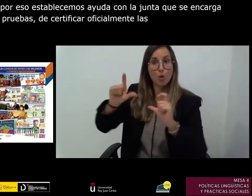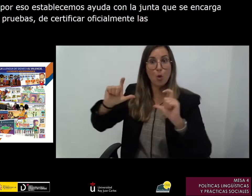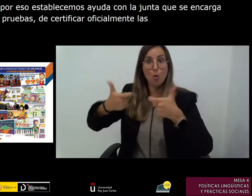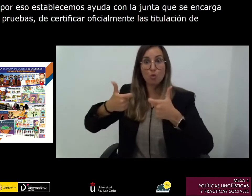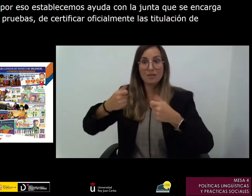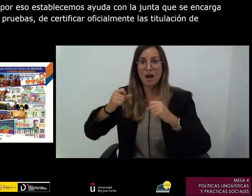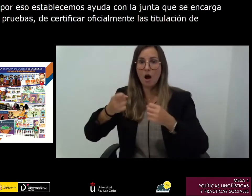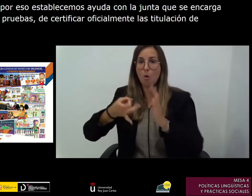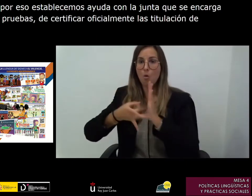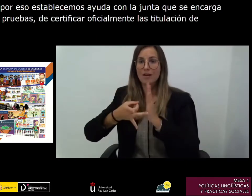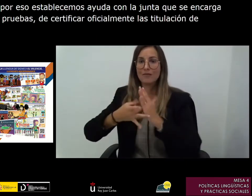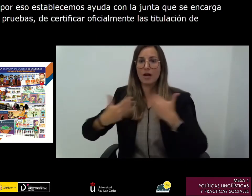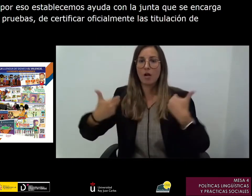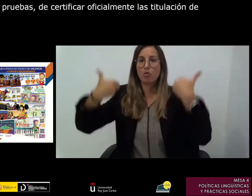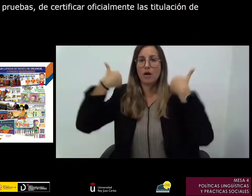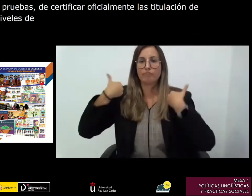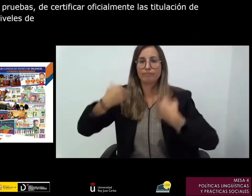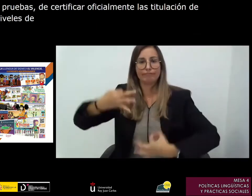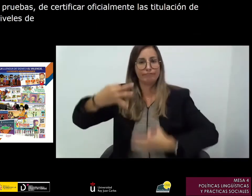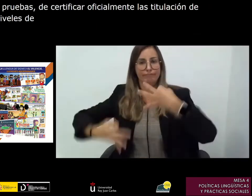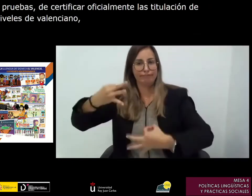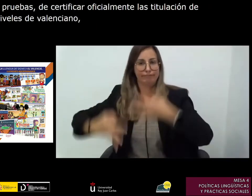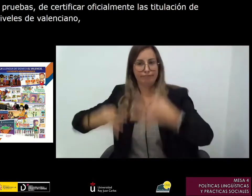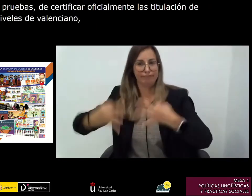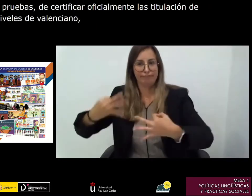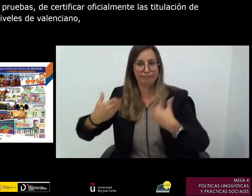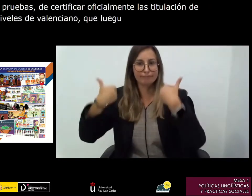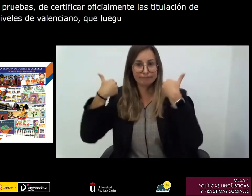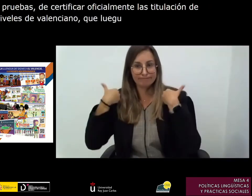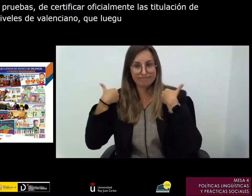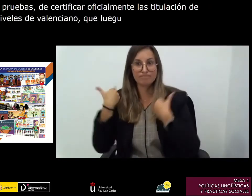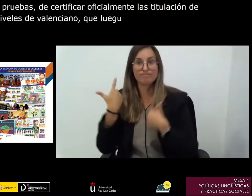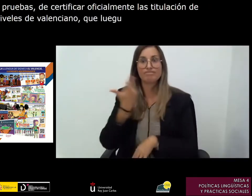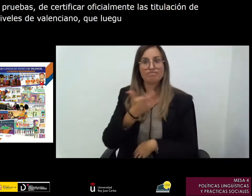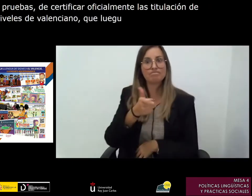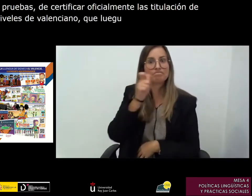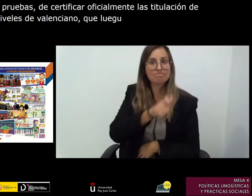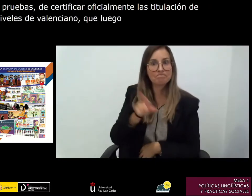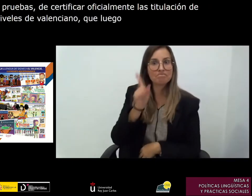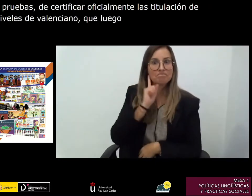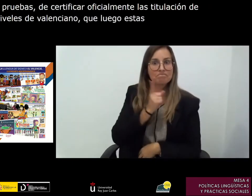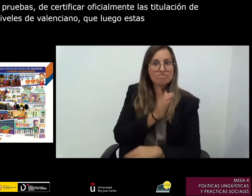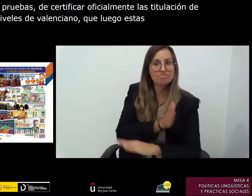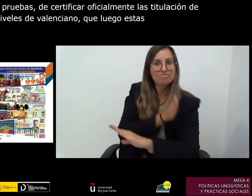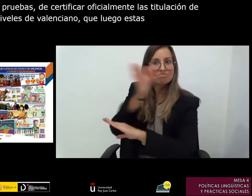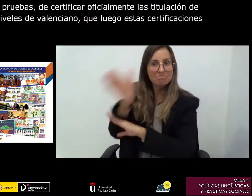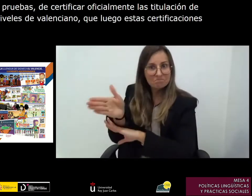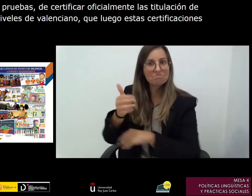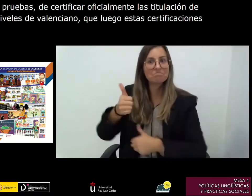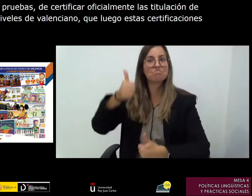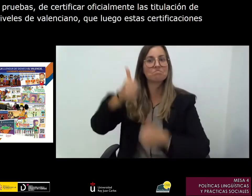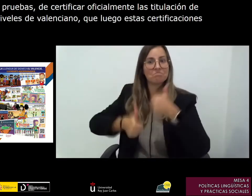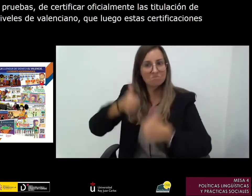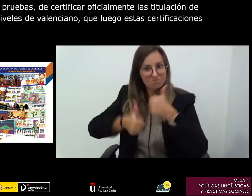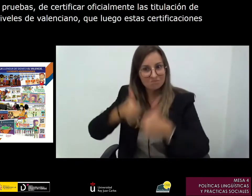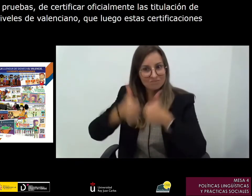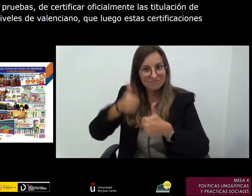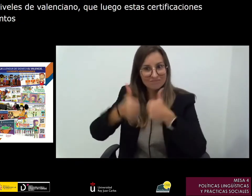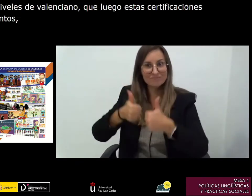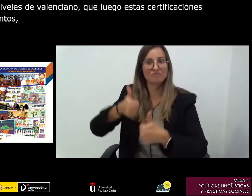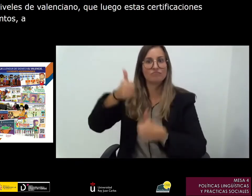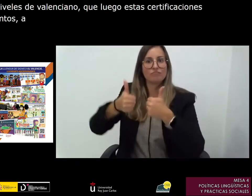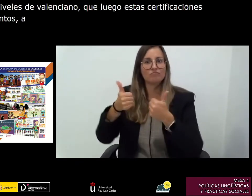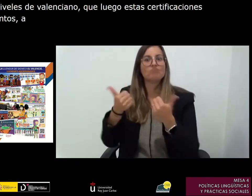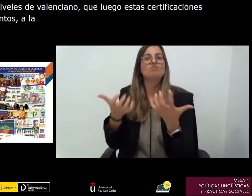valenciano, que luego estas certificaciones suponen puntos, son puntuables a la hora de